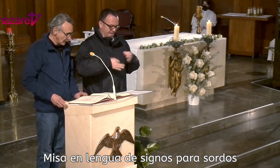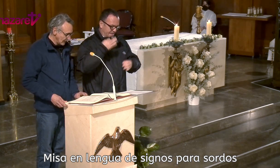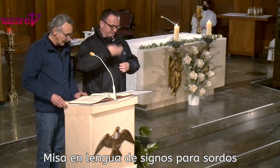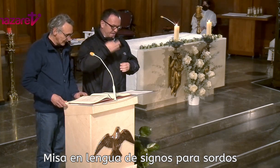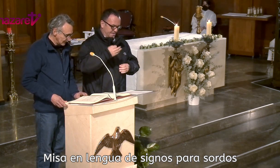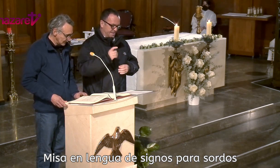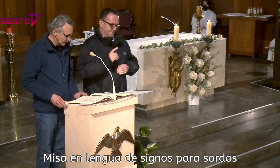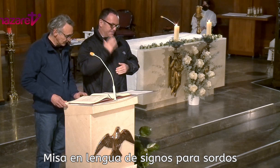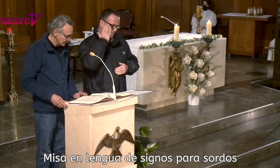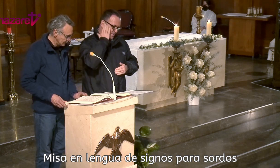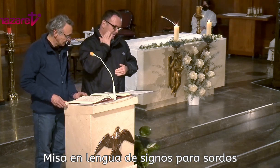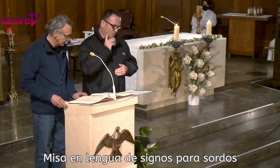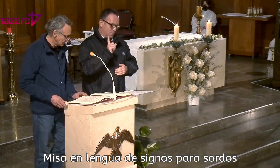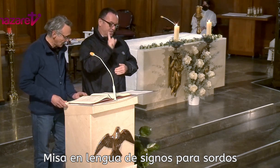fidelidad.